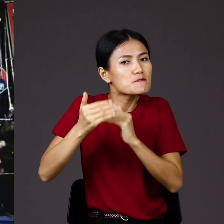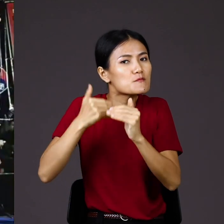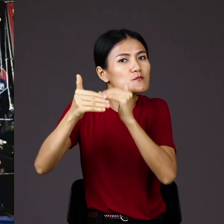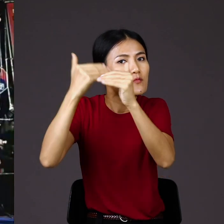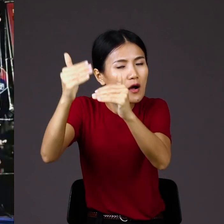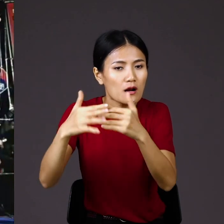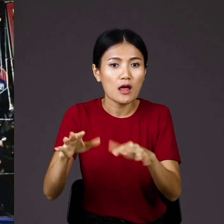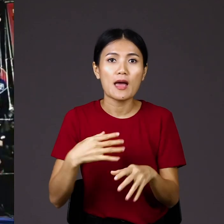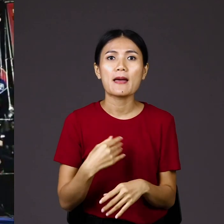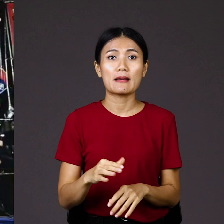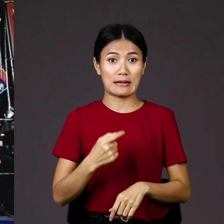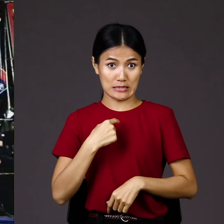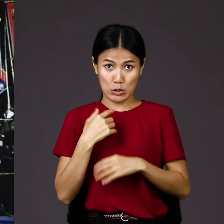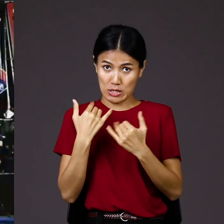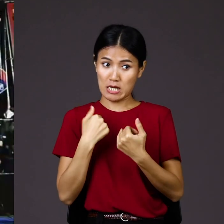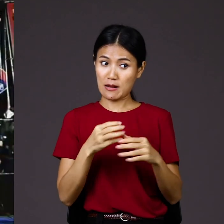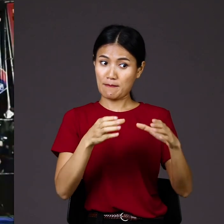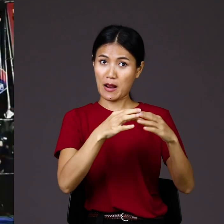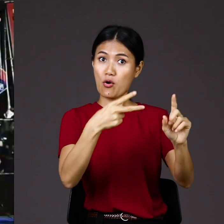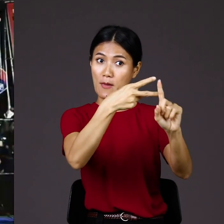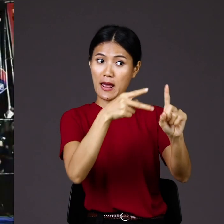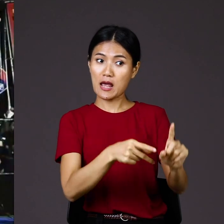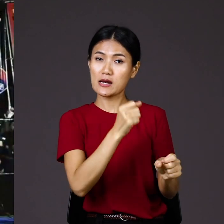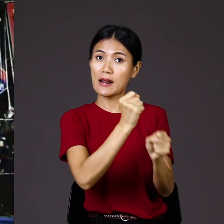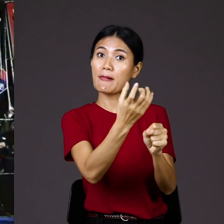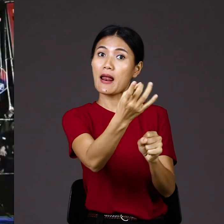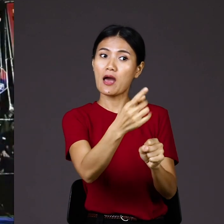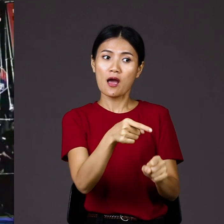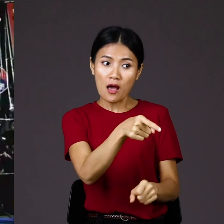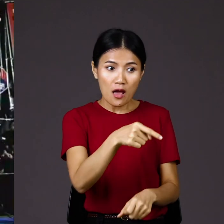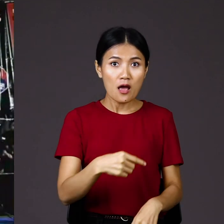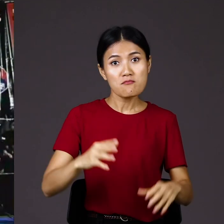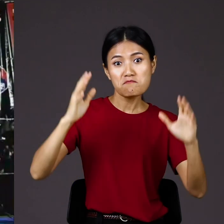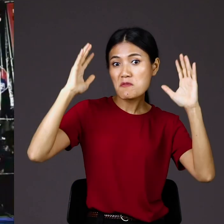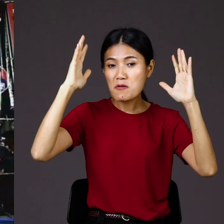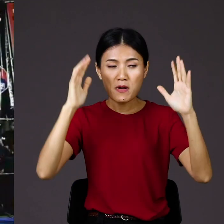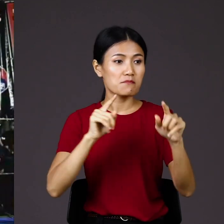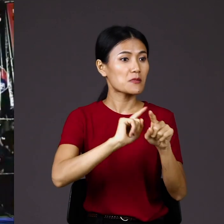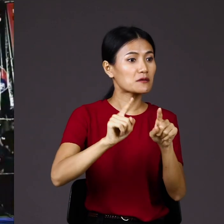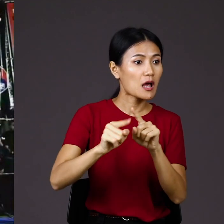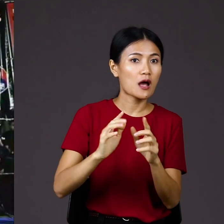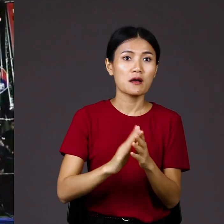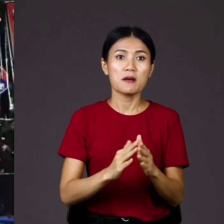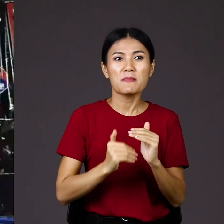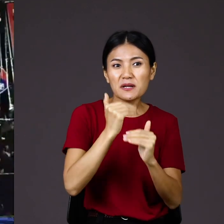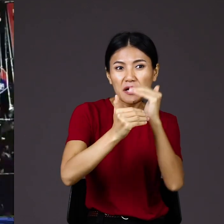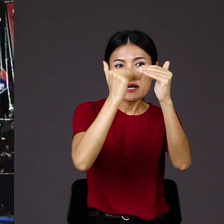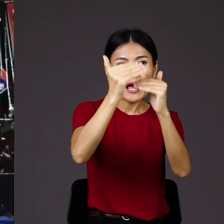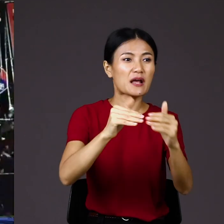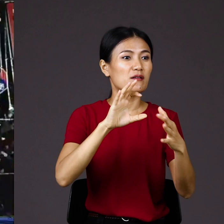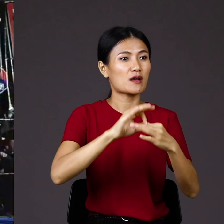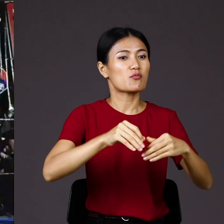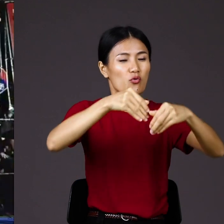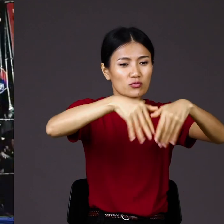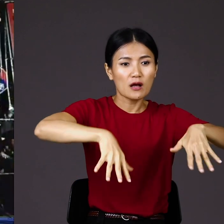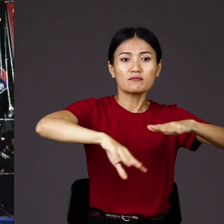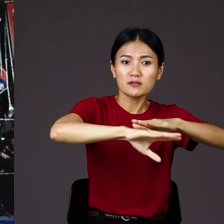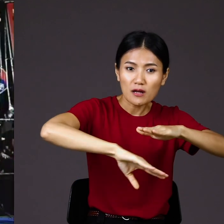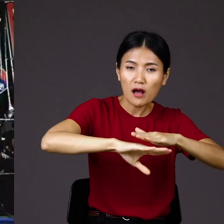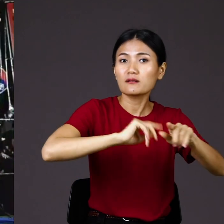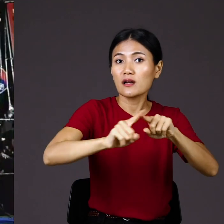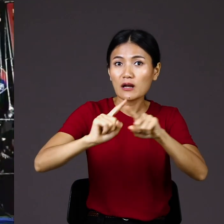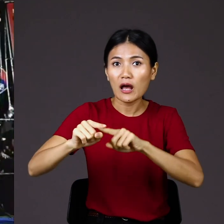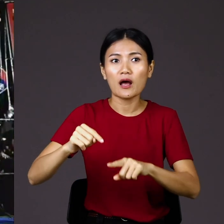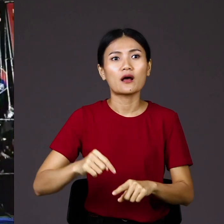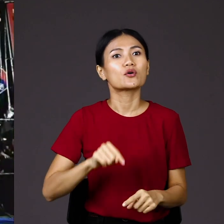การจะทำแบบที่พรรคอนาคตใหม่เขาทำกันพรรคอนาคตใหม่รณรงค์เรื่องใหญ่ๆเรื่องโครงสร้างทั้งนั้นไม่ว่าจะเป็นเรื่องของป